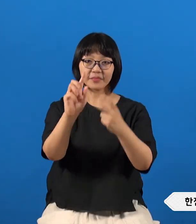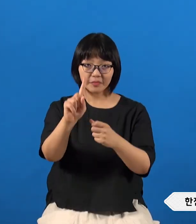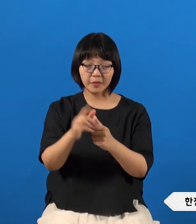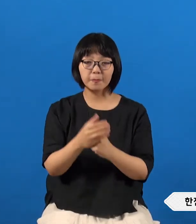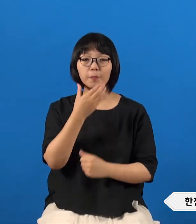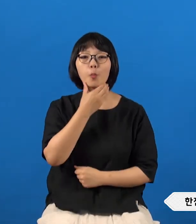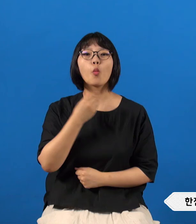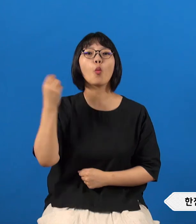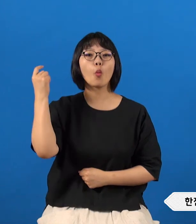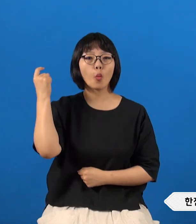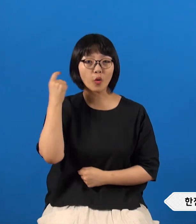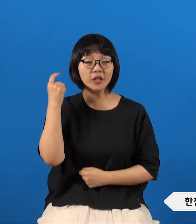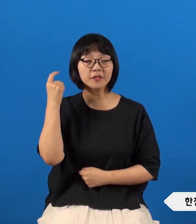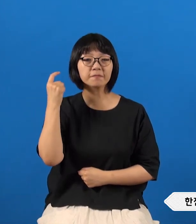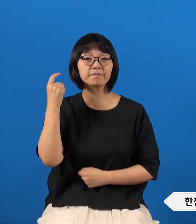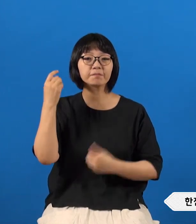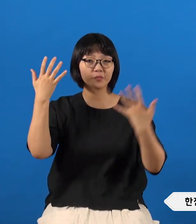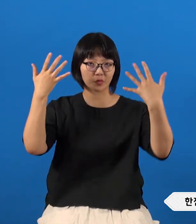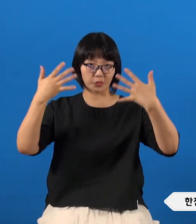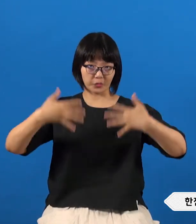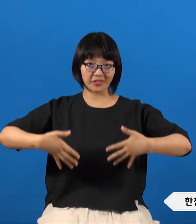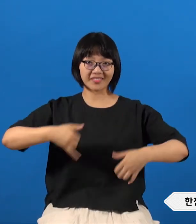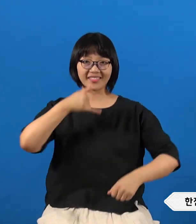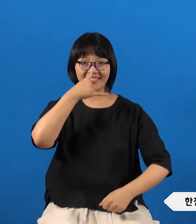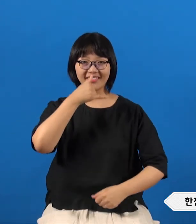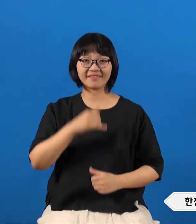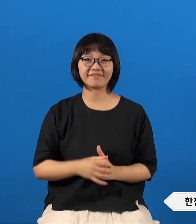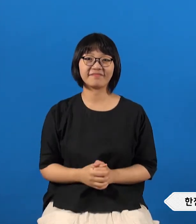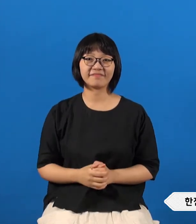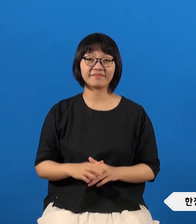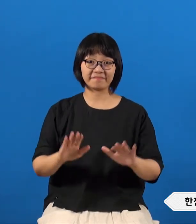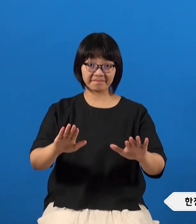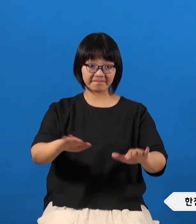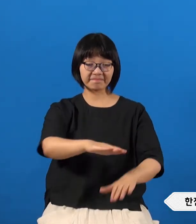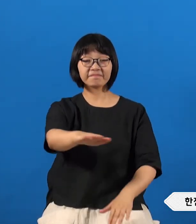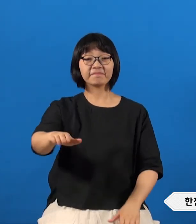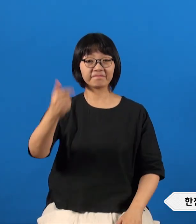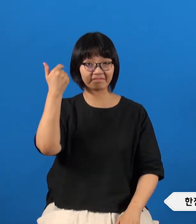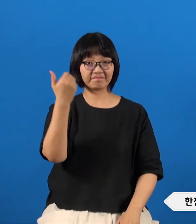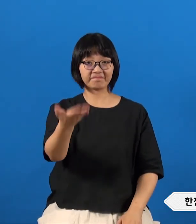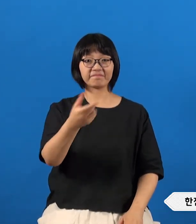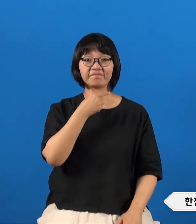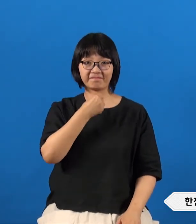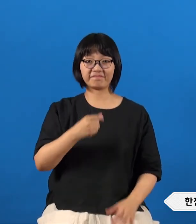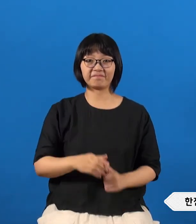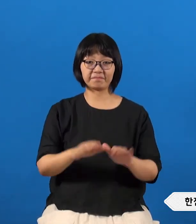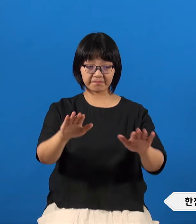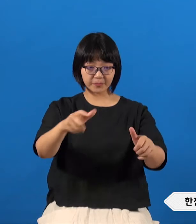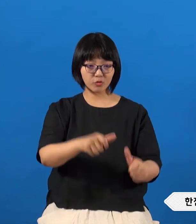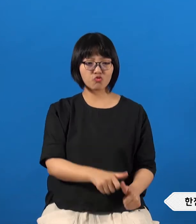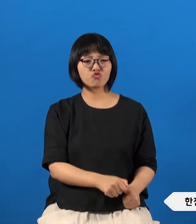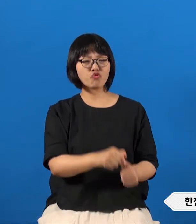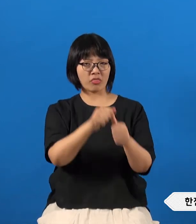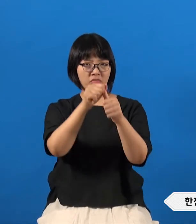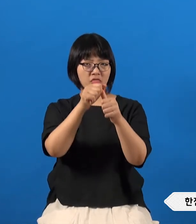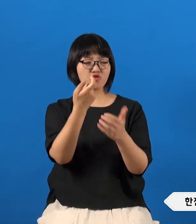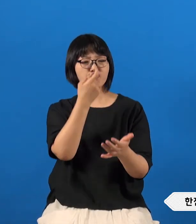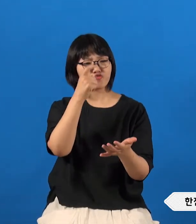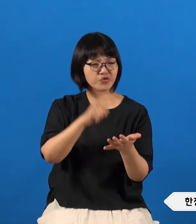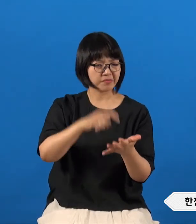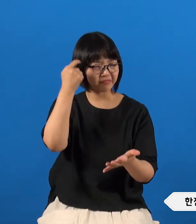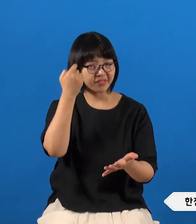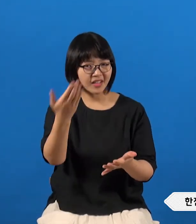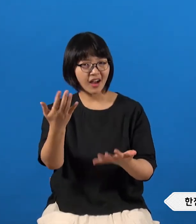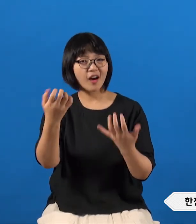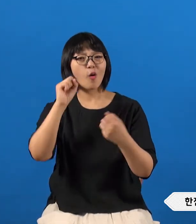둘째로는 복음의 필수 조건입니다. 자, 하나 물어보겠습니다. 구원받기가